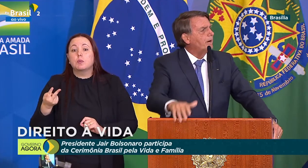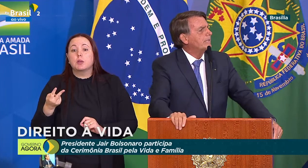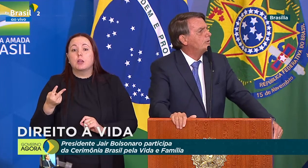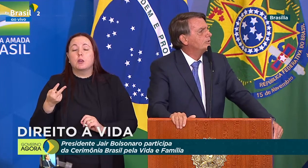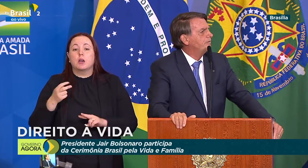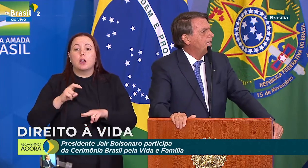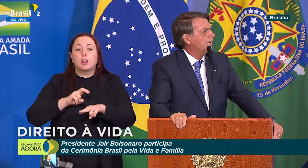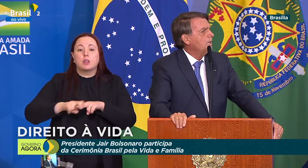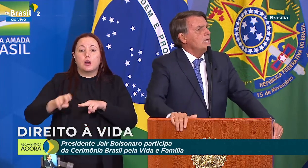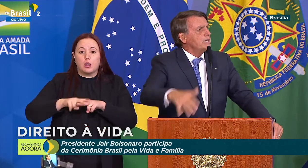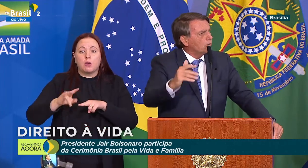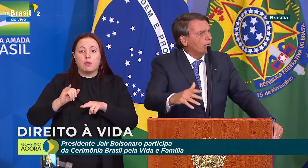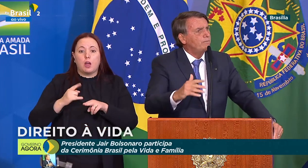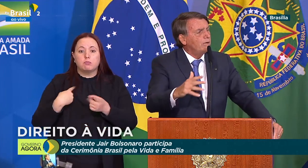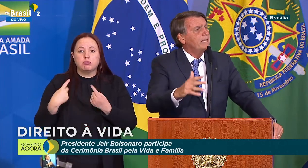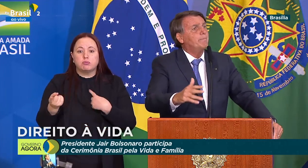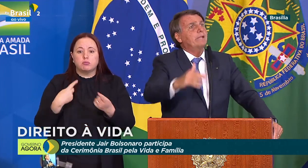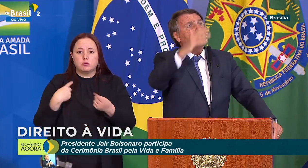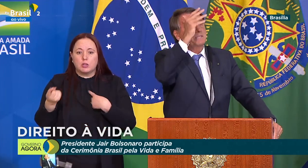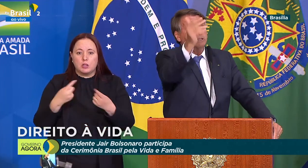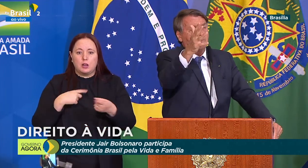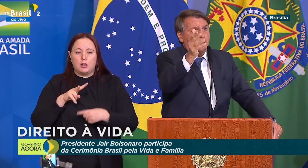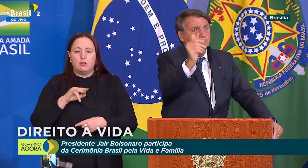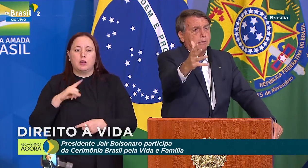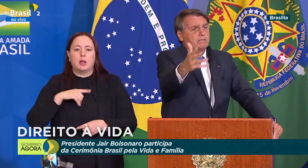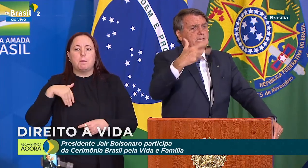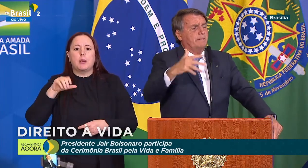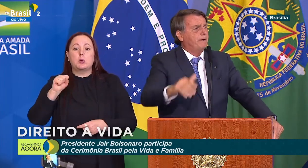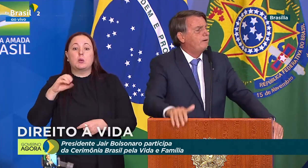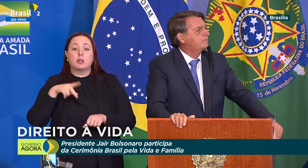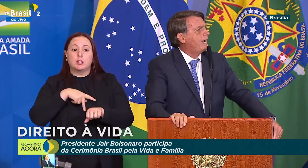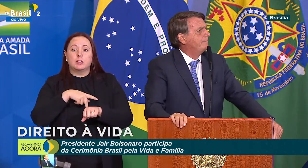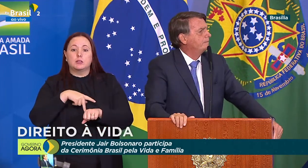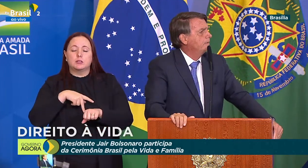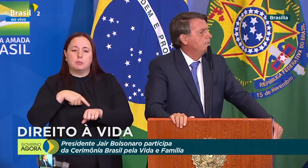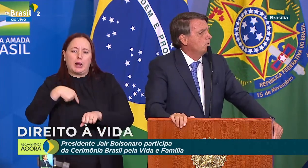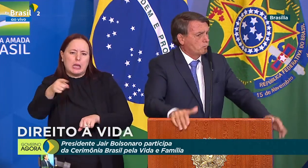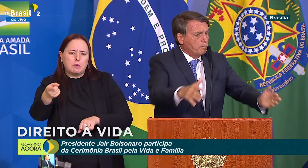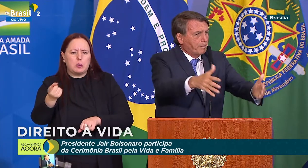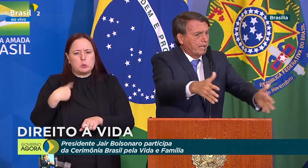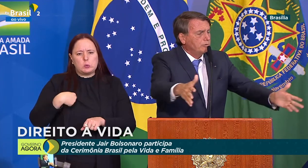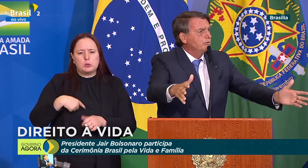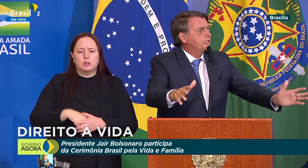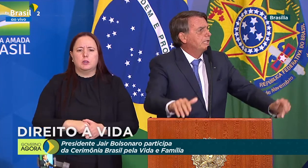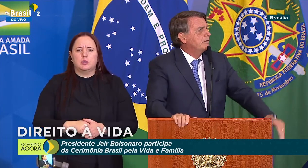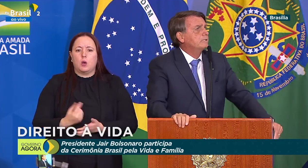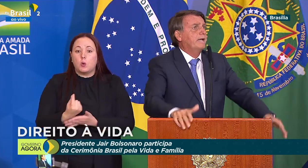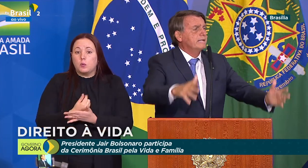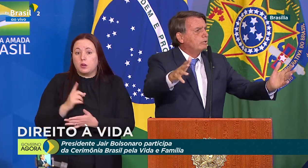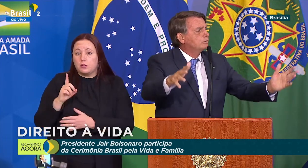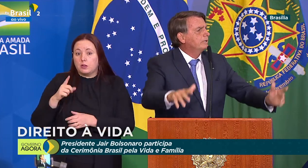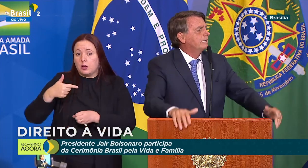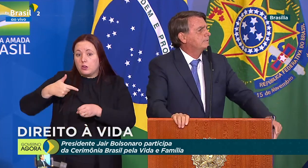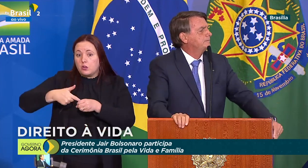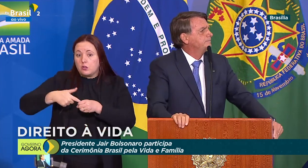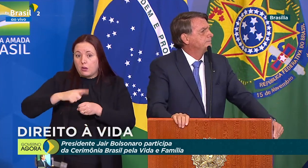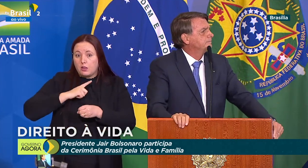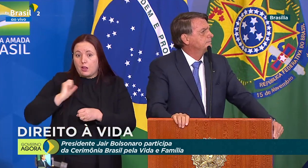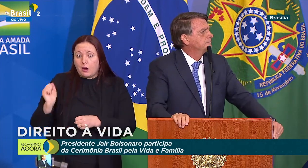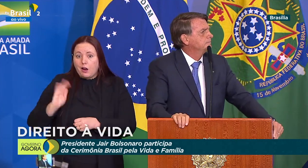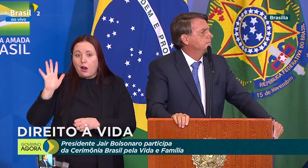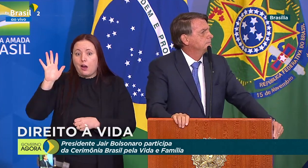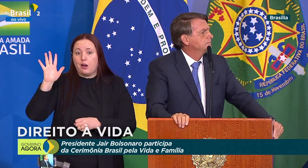passam por essa rodovia que agora vão dar mais 80 para ir mais 80 para voltar com o preço do disse que tá aí nas